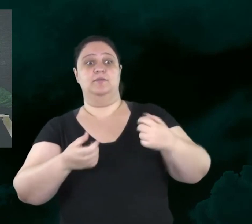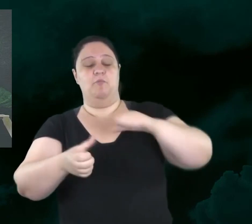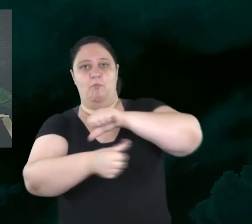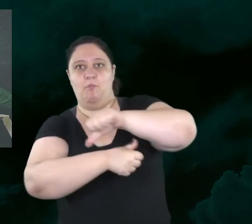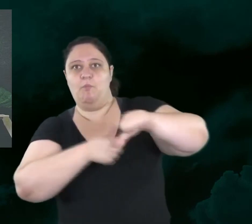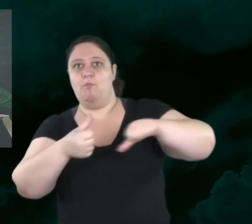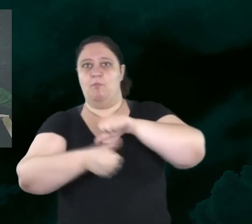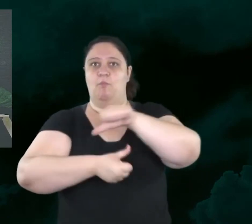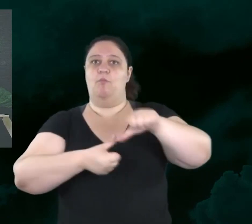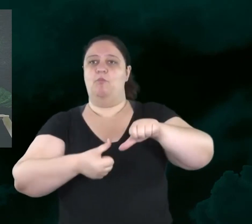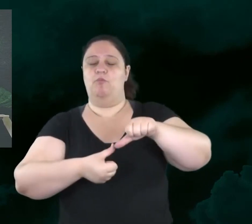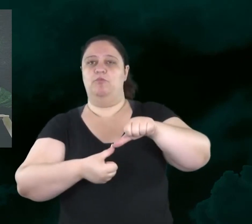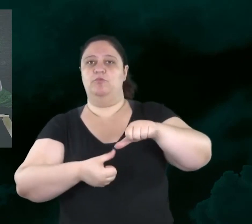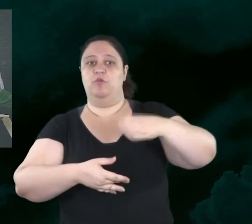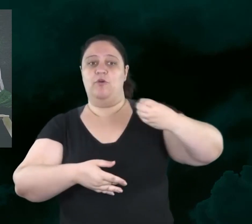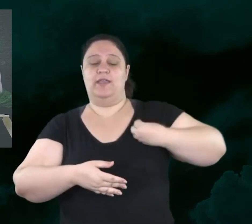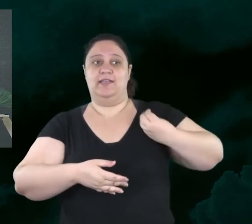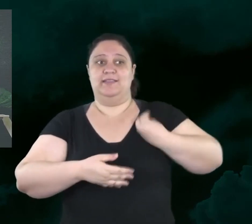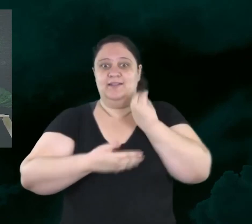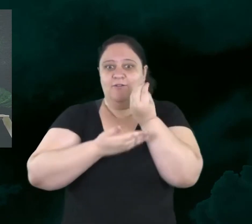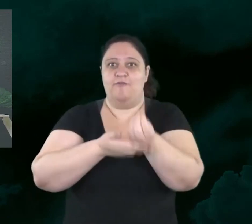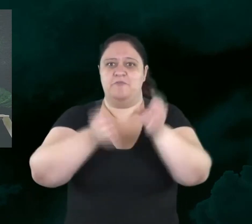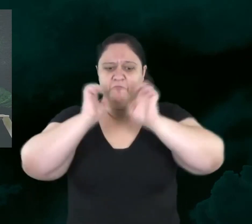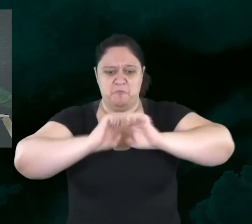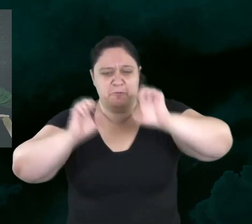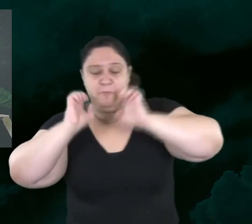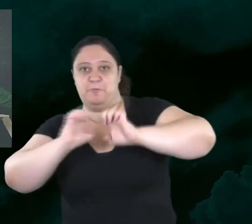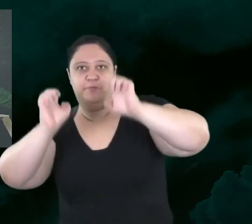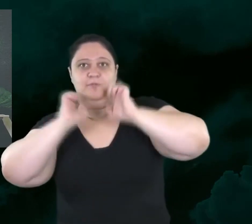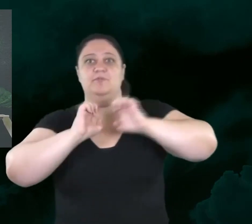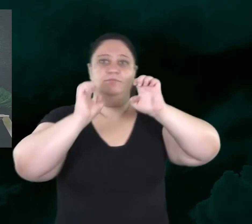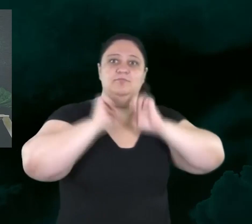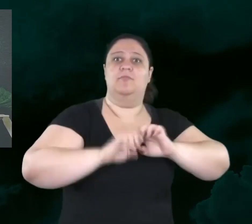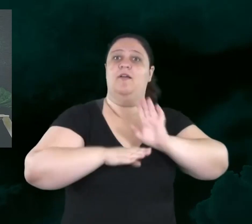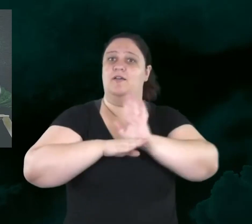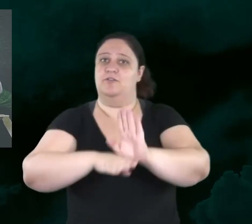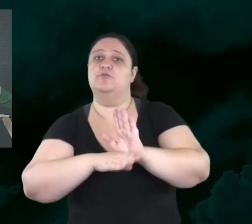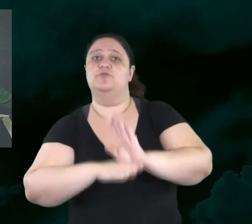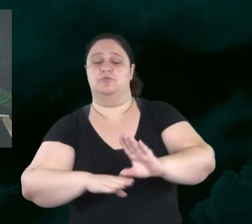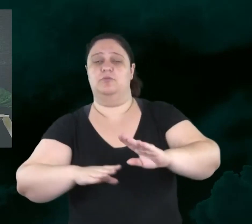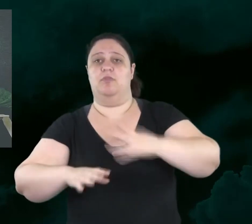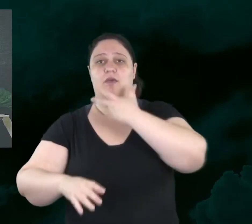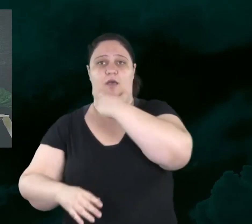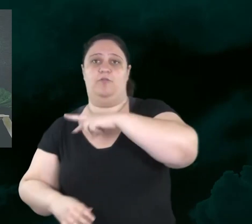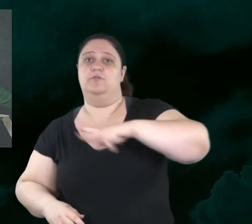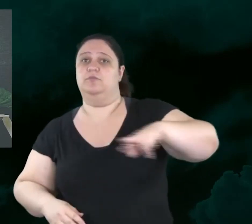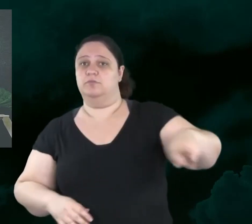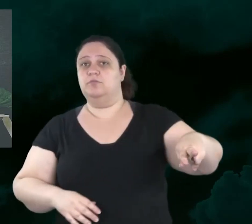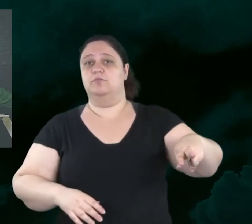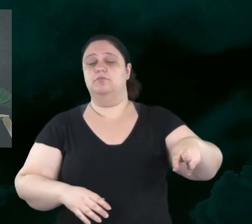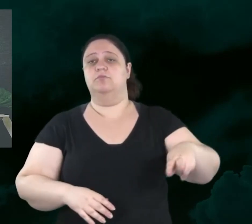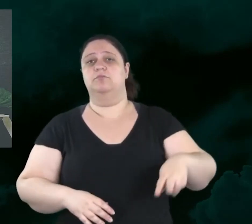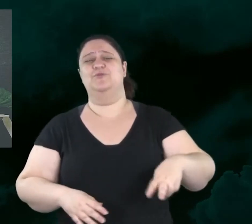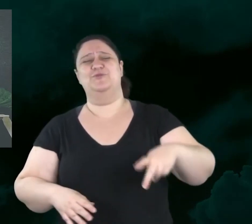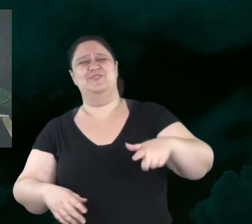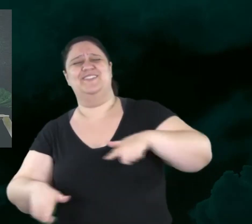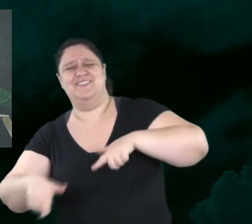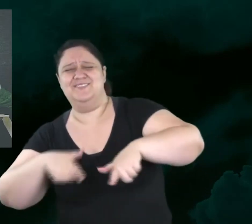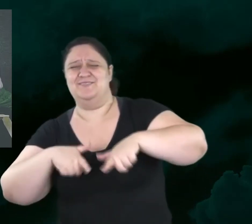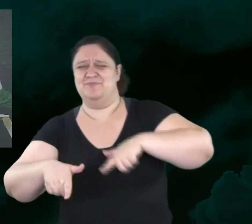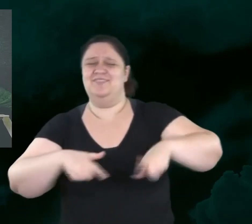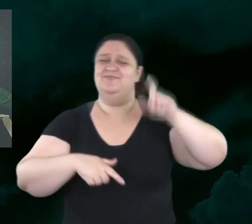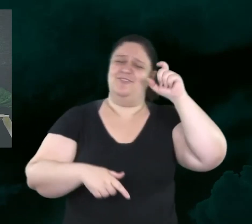sua vida, né, para pregar o evangelho, para levantar igrejas com labor de amor, com fadigas, com lágrimas,